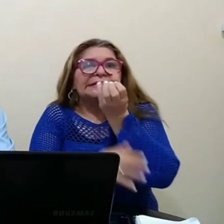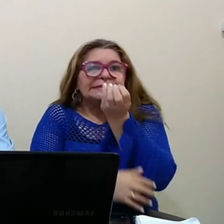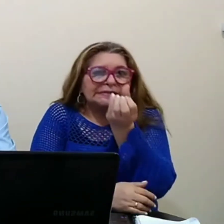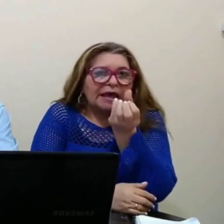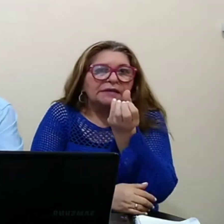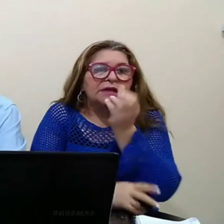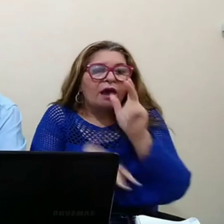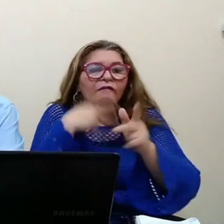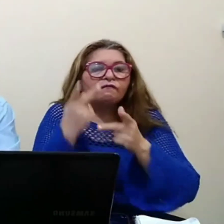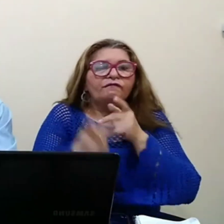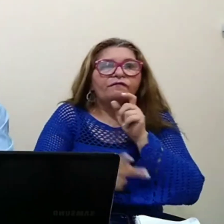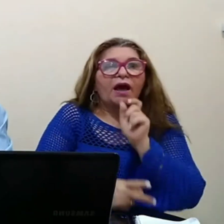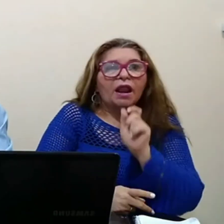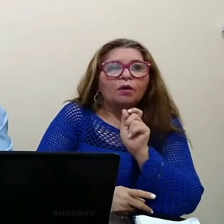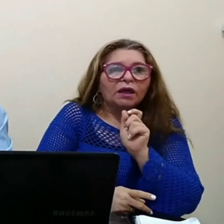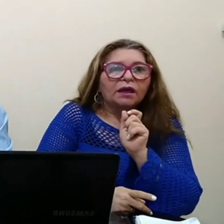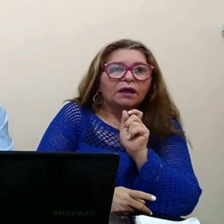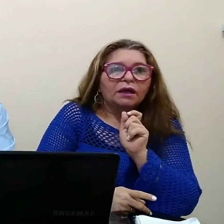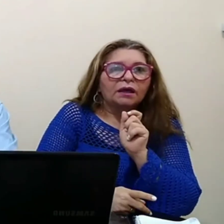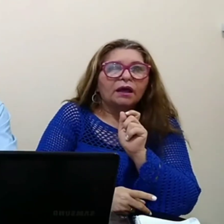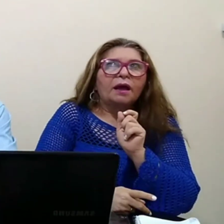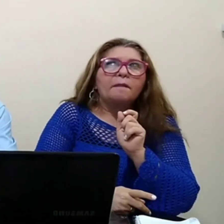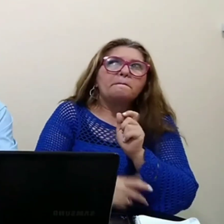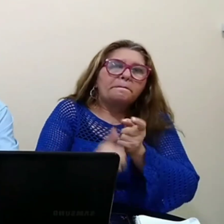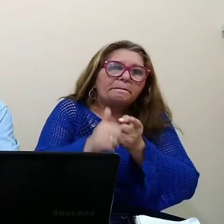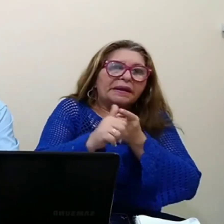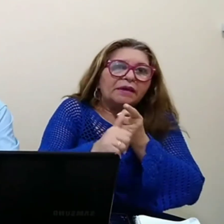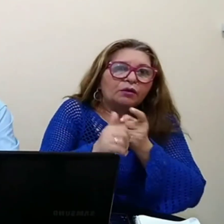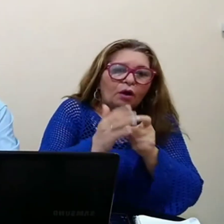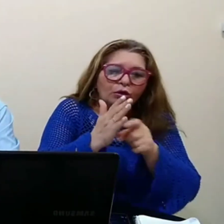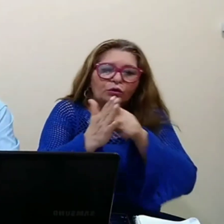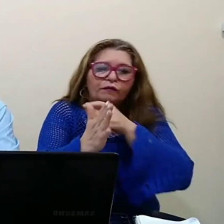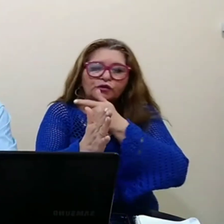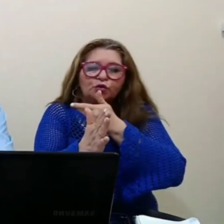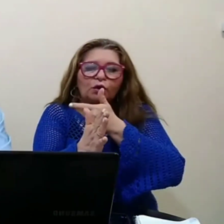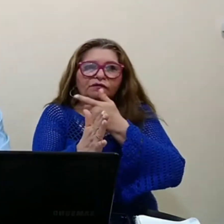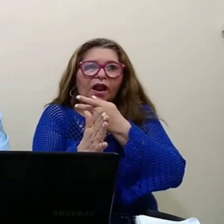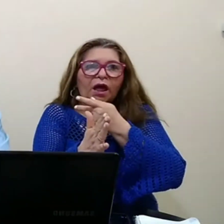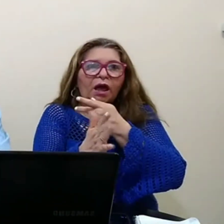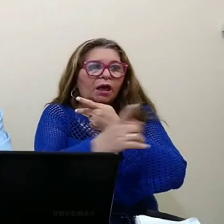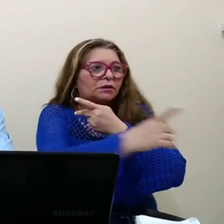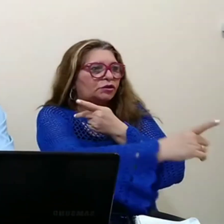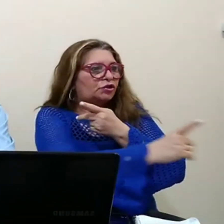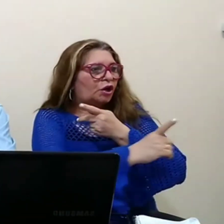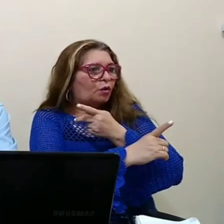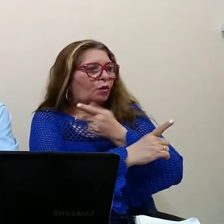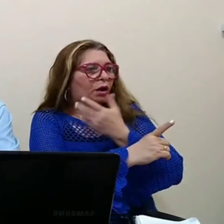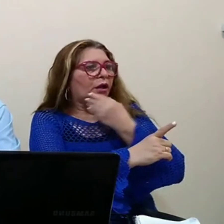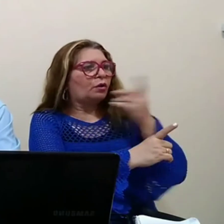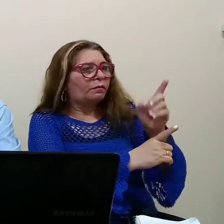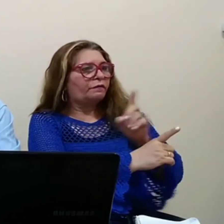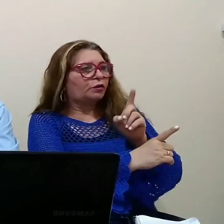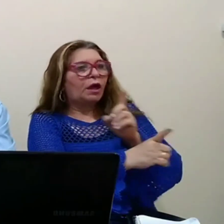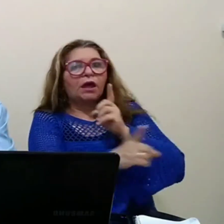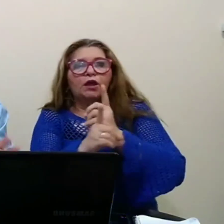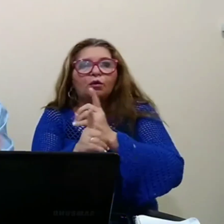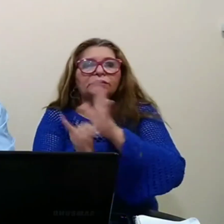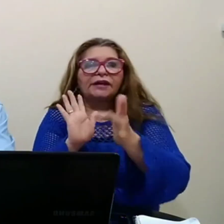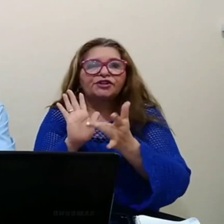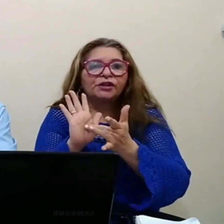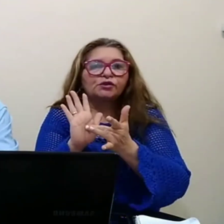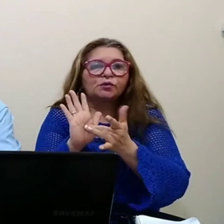6, diz assim, né? No verso 2 diz que logo veio dos sepulcros um homem ao encontro deles, de Jesus e